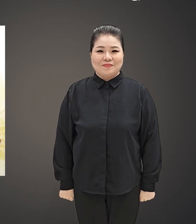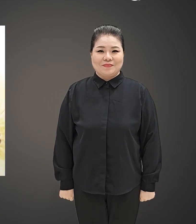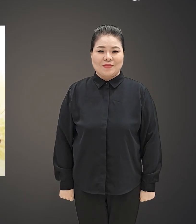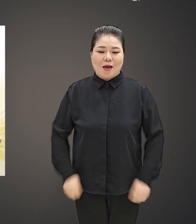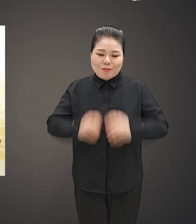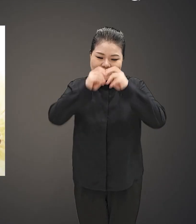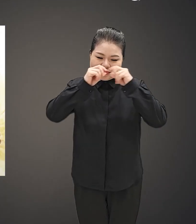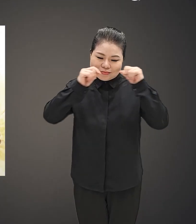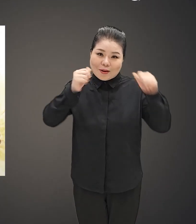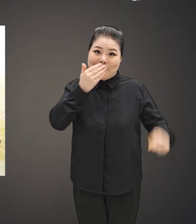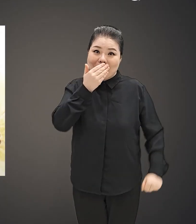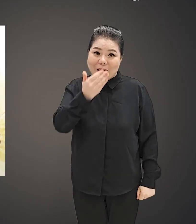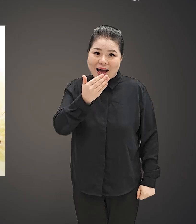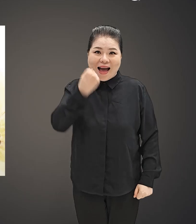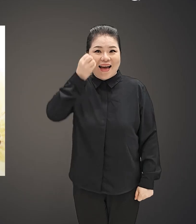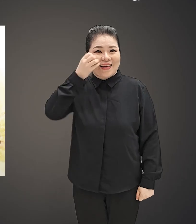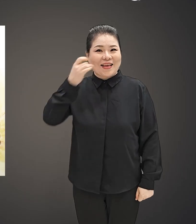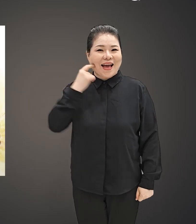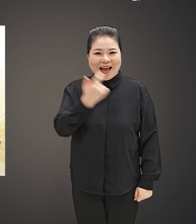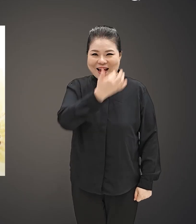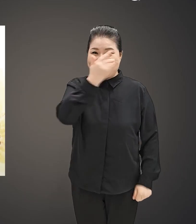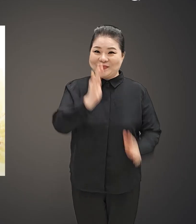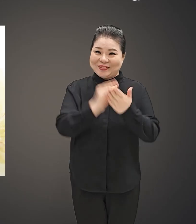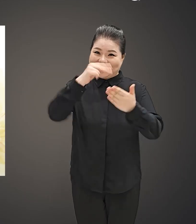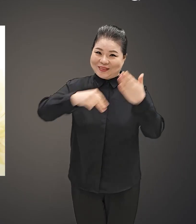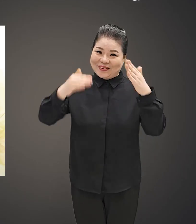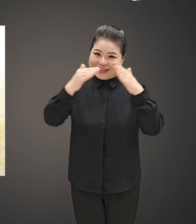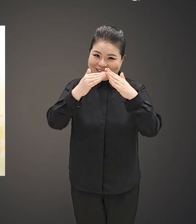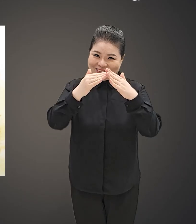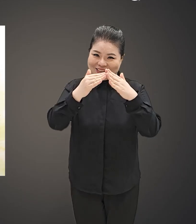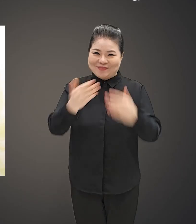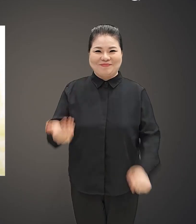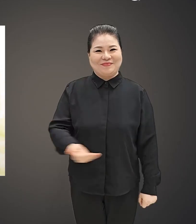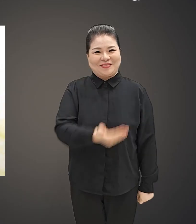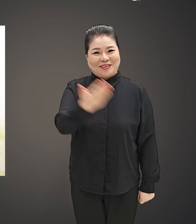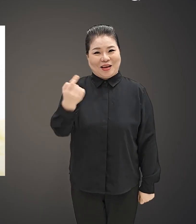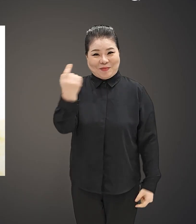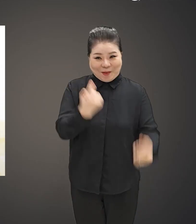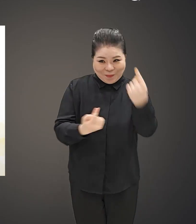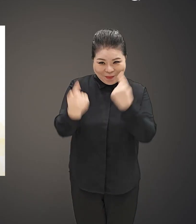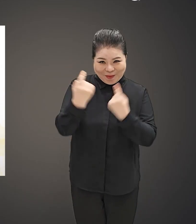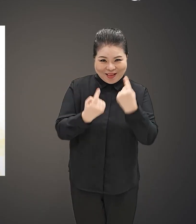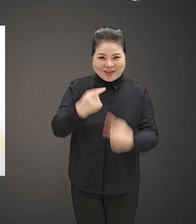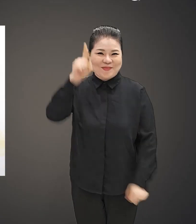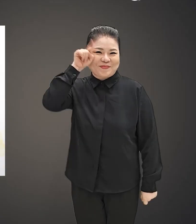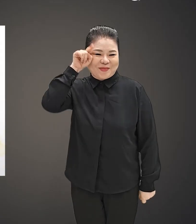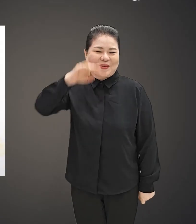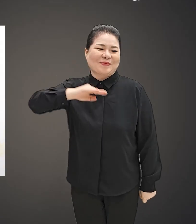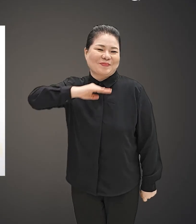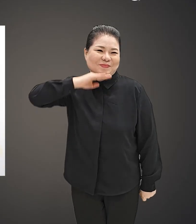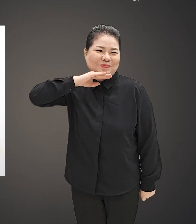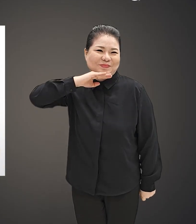무엇이든 가능한 이상하고 아름다운 도서관에서 오늘도 우리는 여러분을 기다립니다.